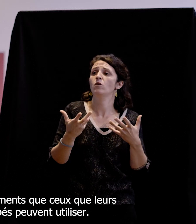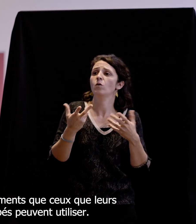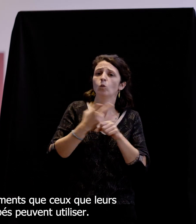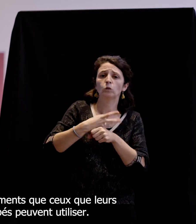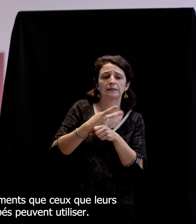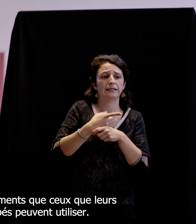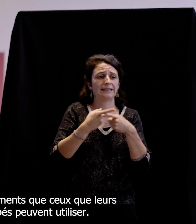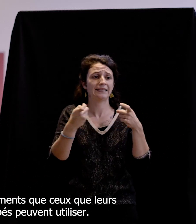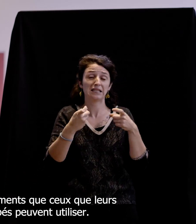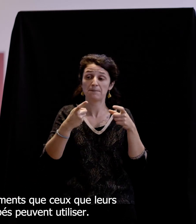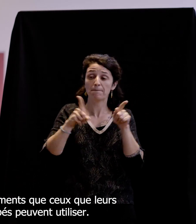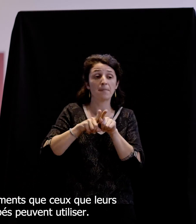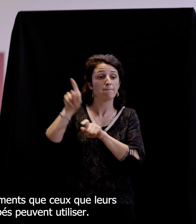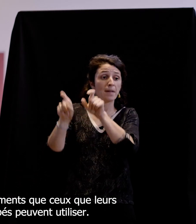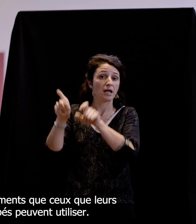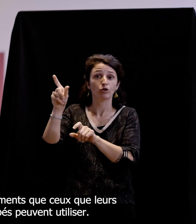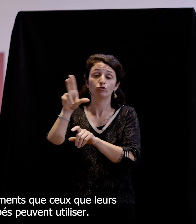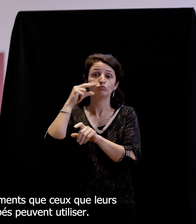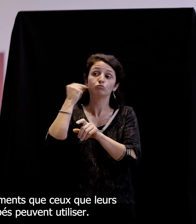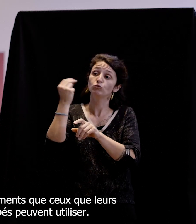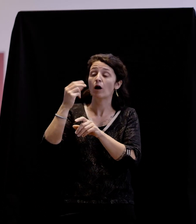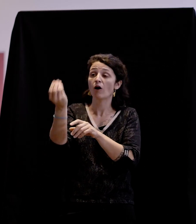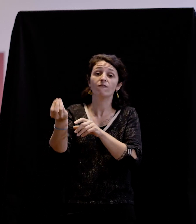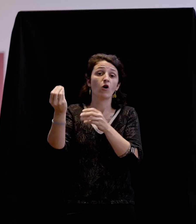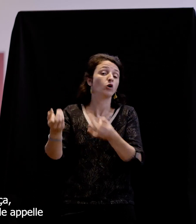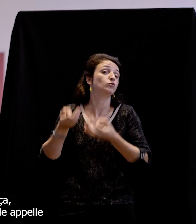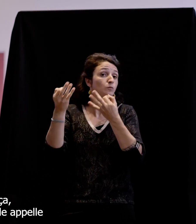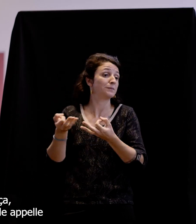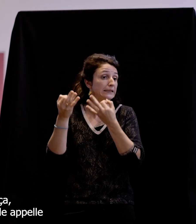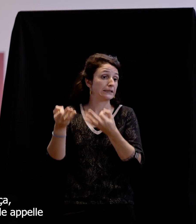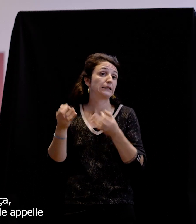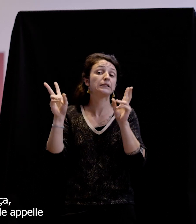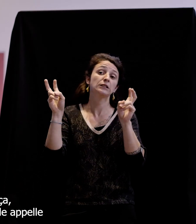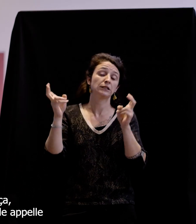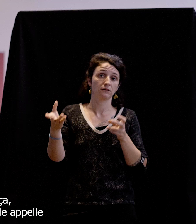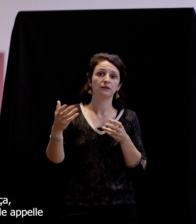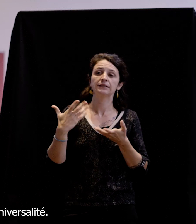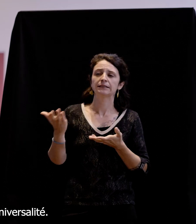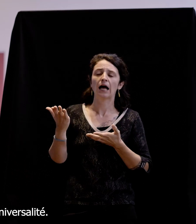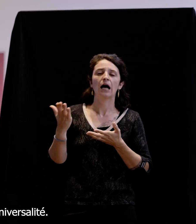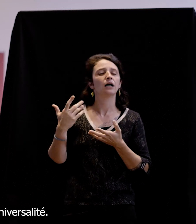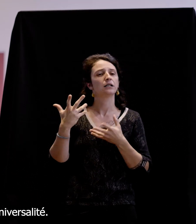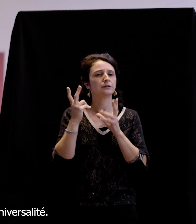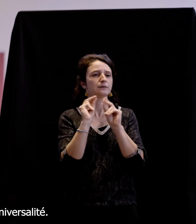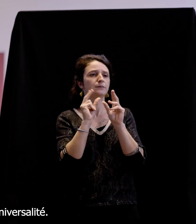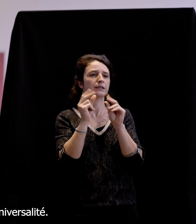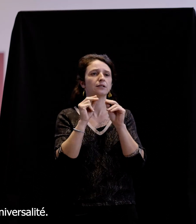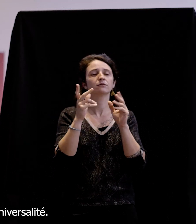équipements que leurs collègues non handicapés peuvent utiliser. Et donc ça, c'est ce qu'elle appelle le concept